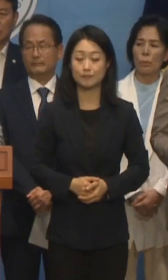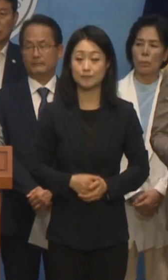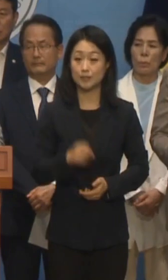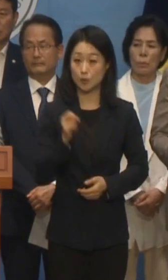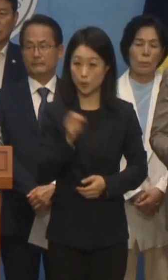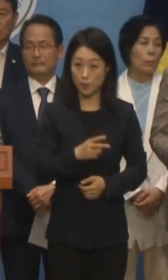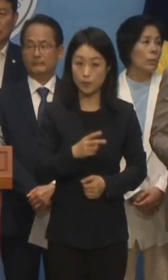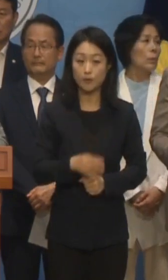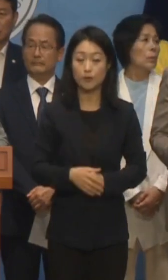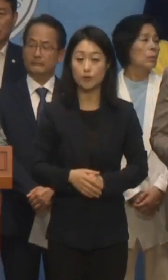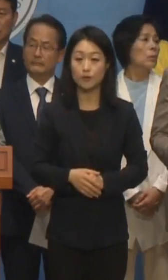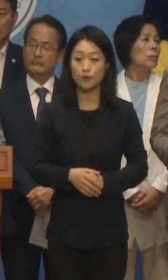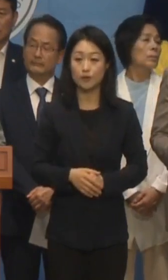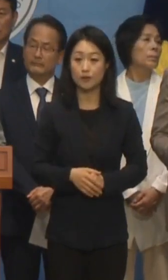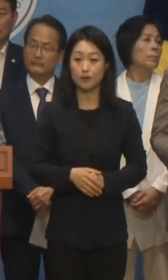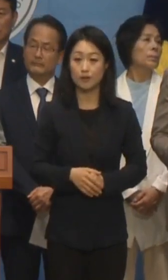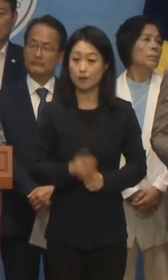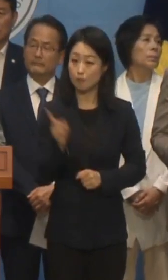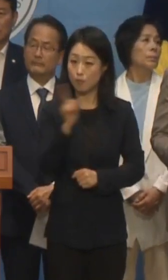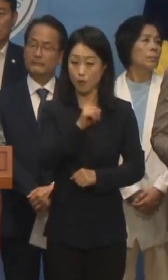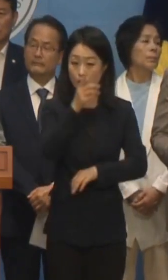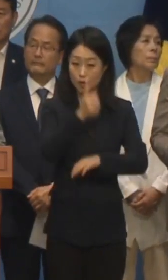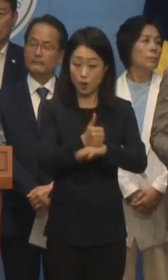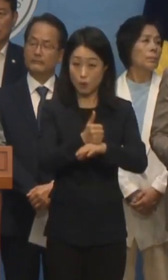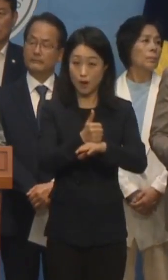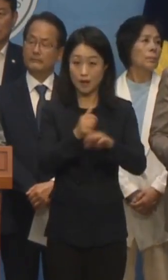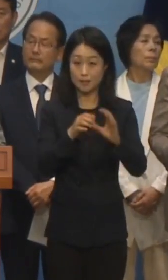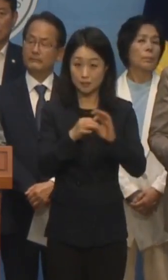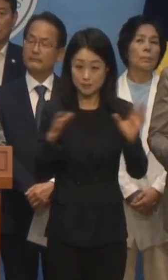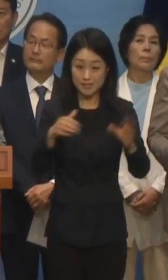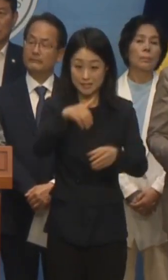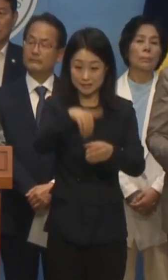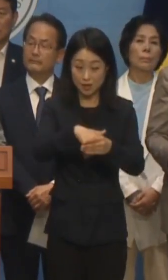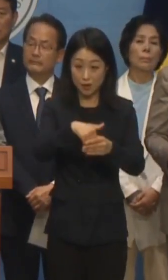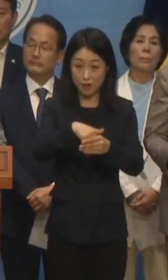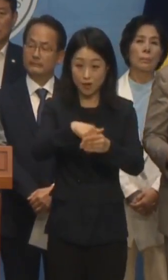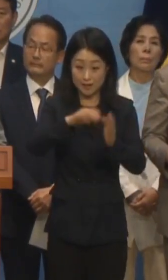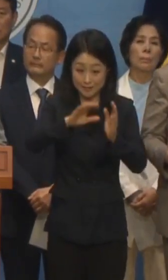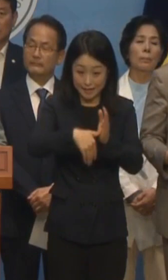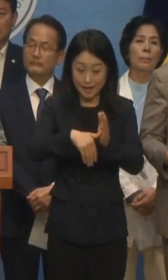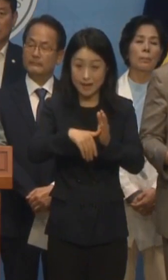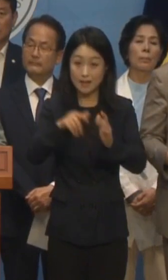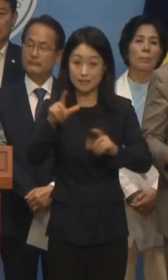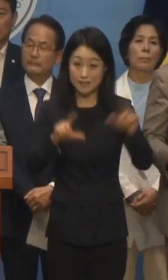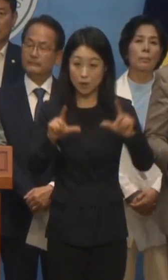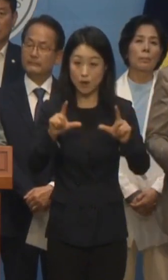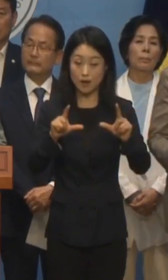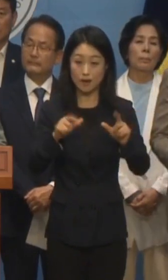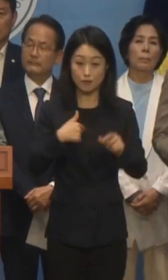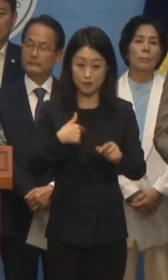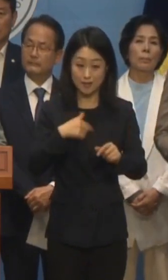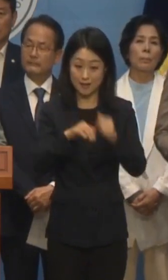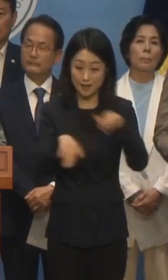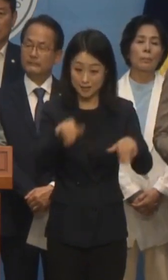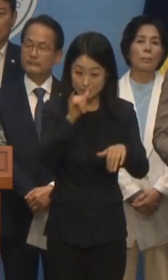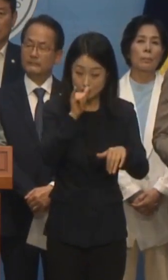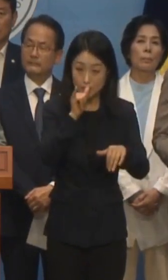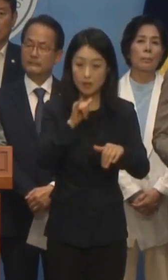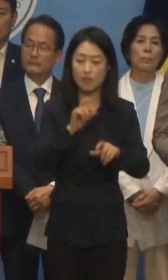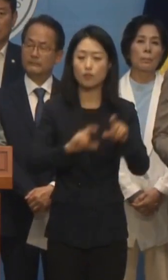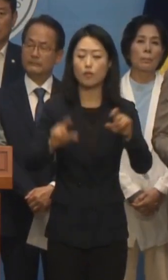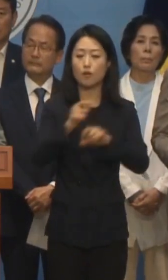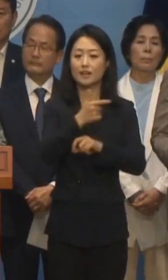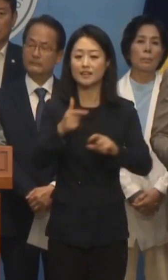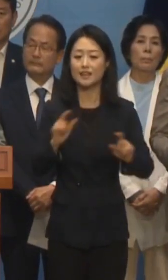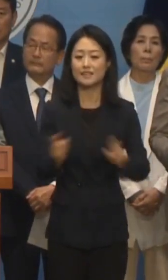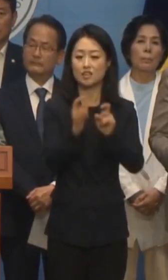그러면서 어떠한 결론이든지 선거 전에 이루어졌다면 지금보다 더 큰 정치적 쟁점으로 비화됐을